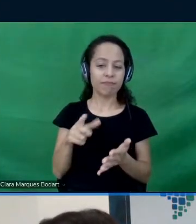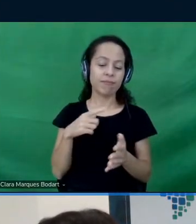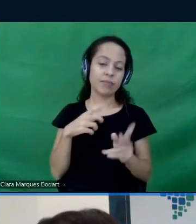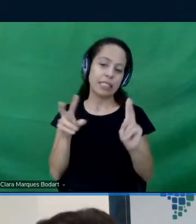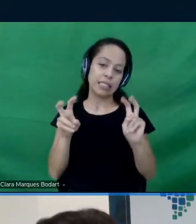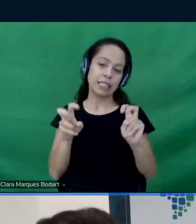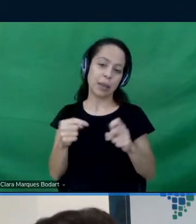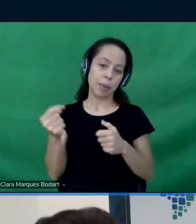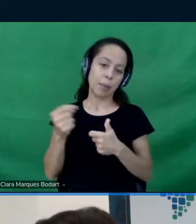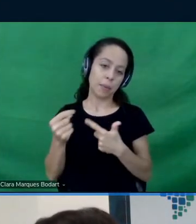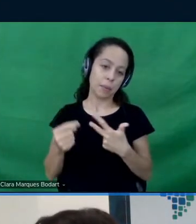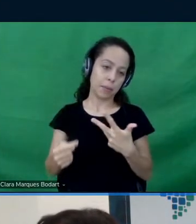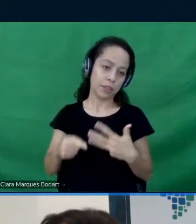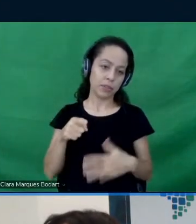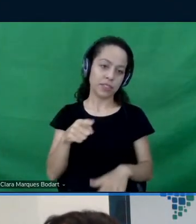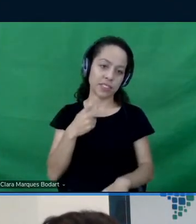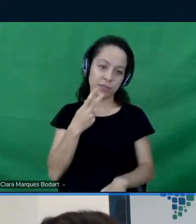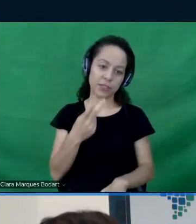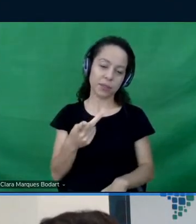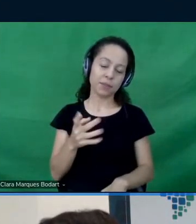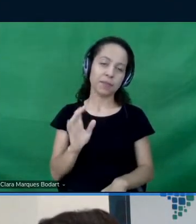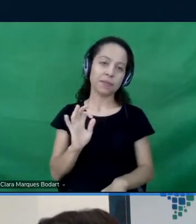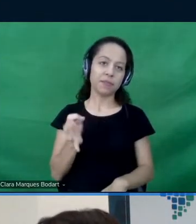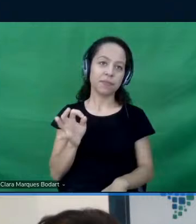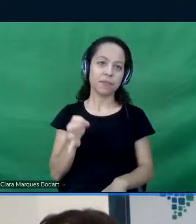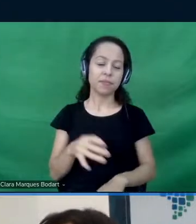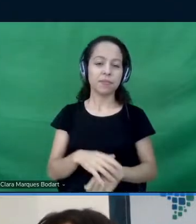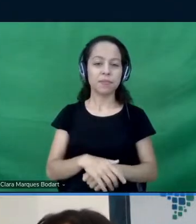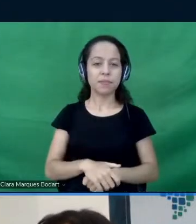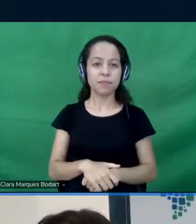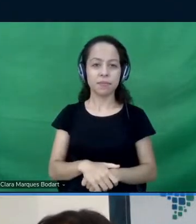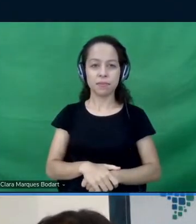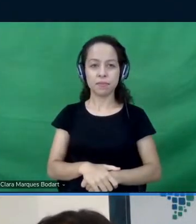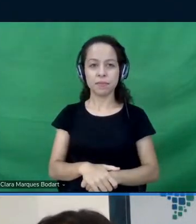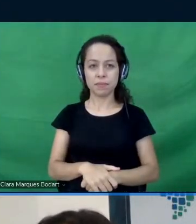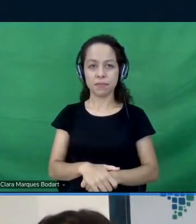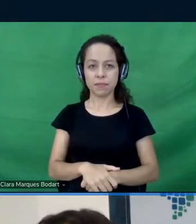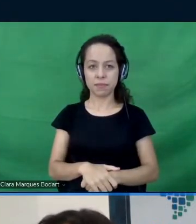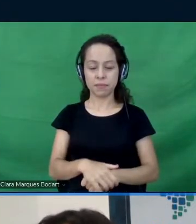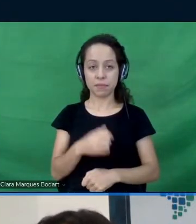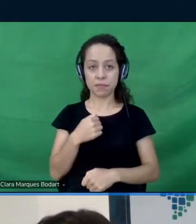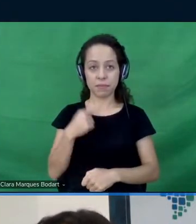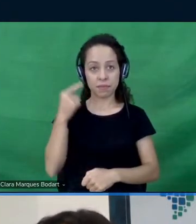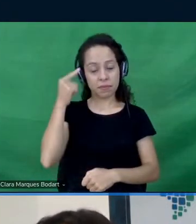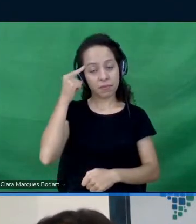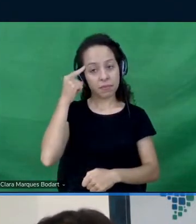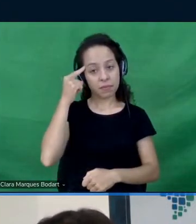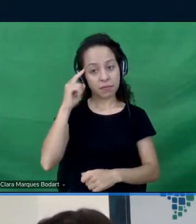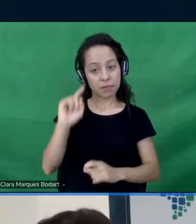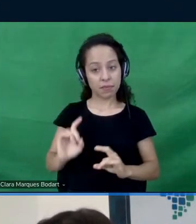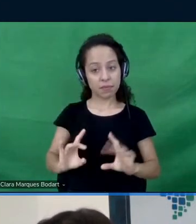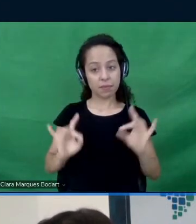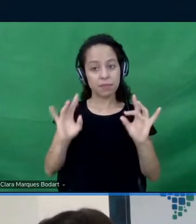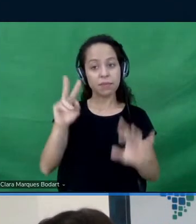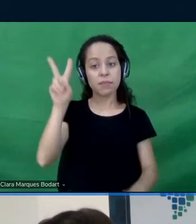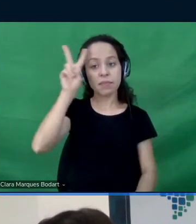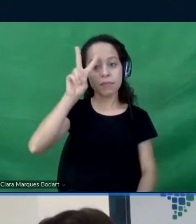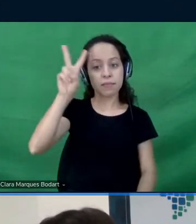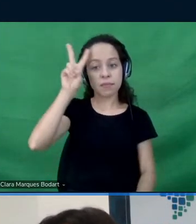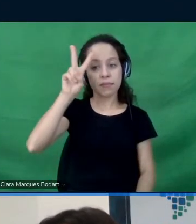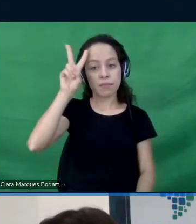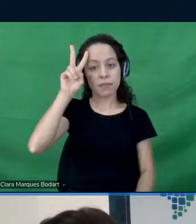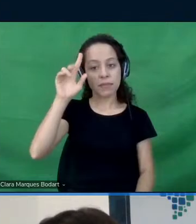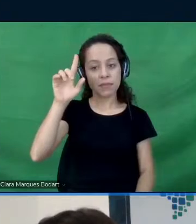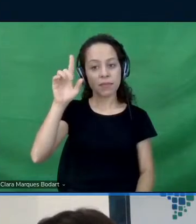que você suscita, né. Para mim, em especial, me remonta lá a umas